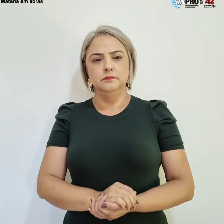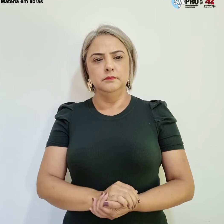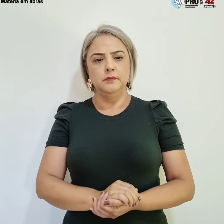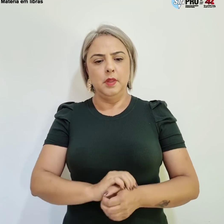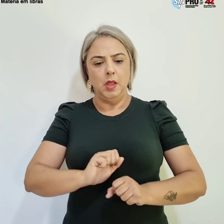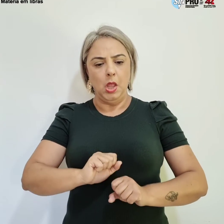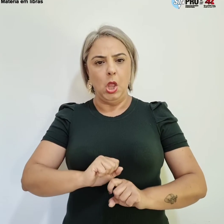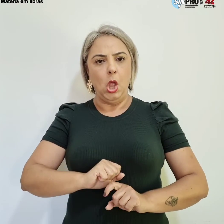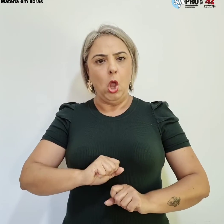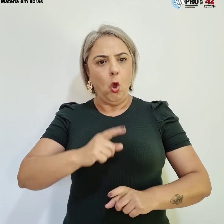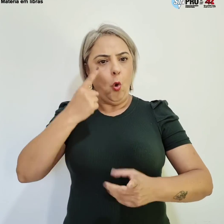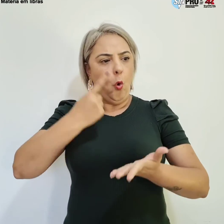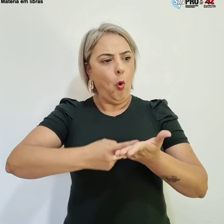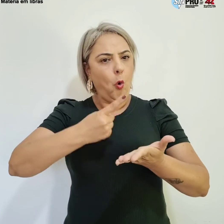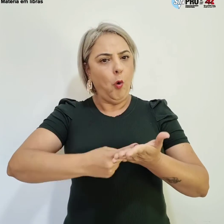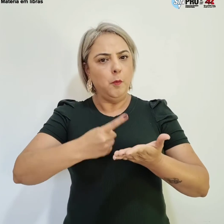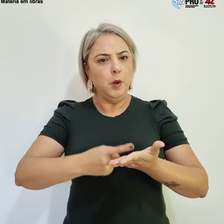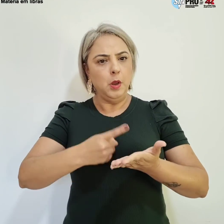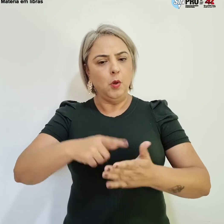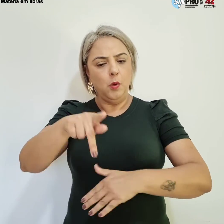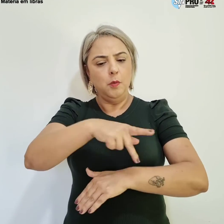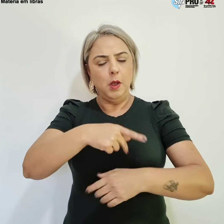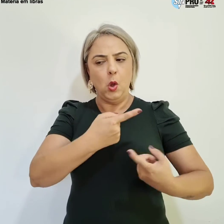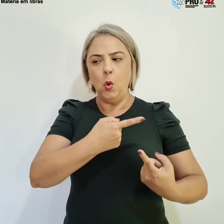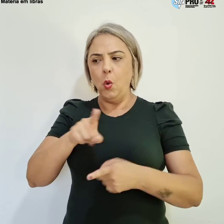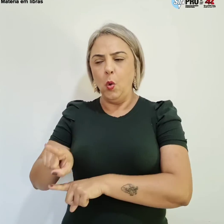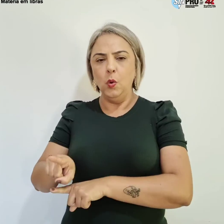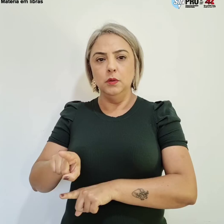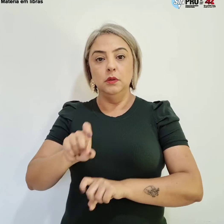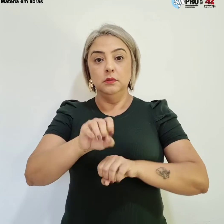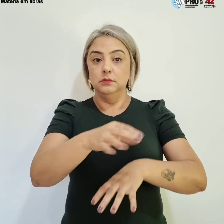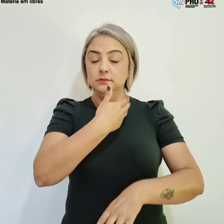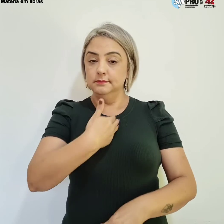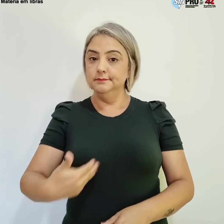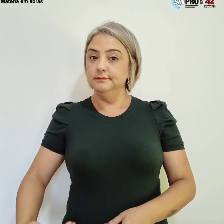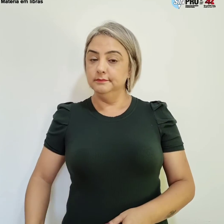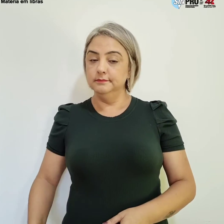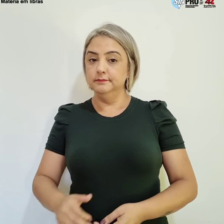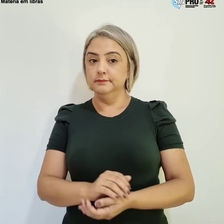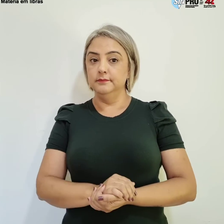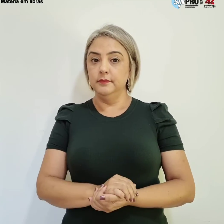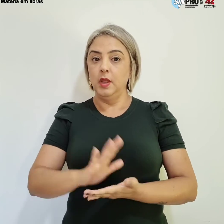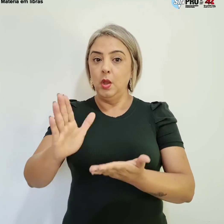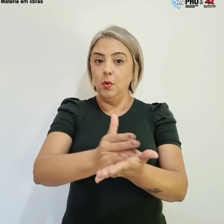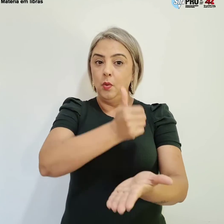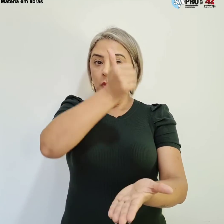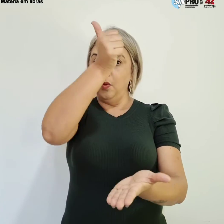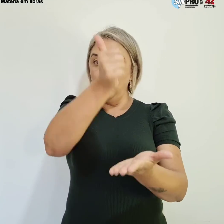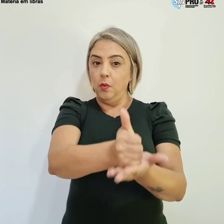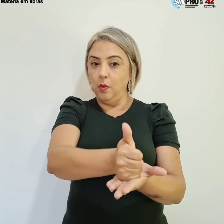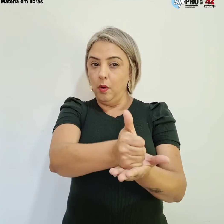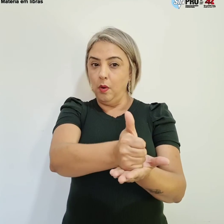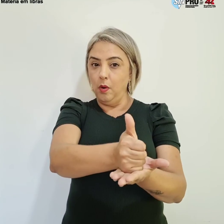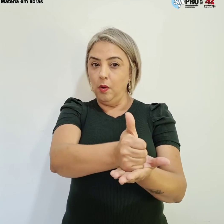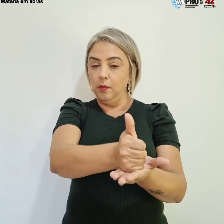impuseram ao país contra a educação pública. Com o golpe parlamentar, jurídico